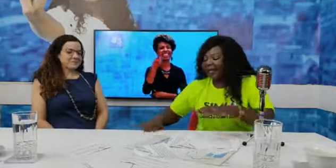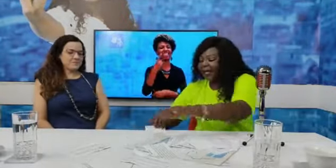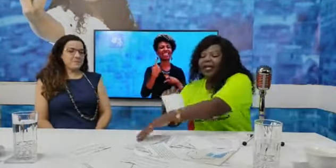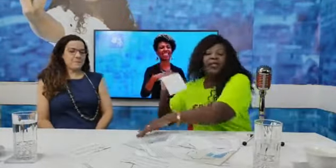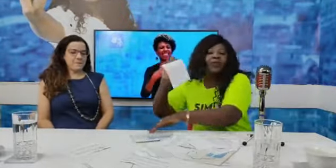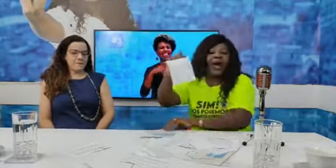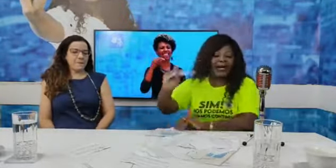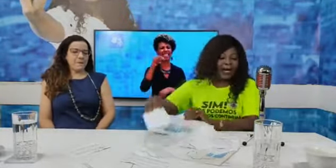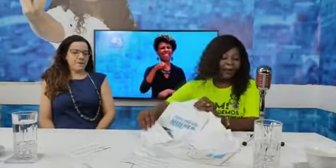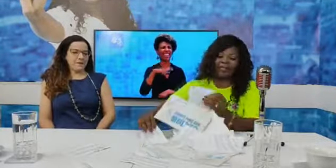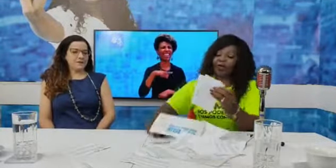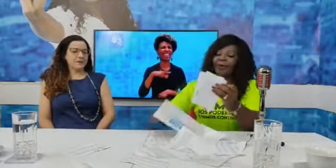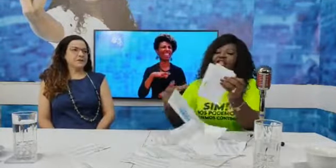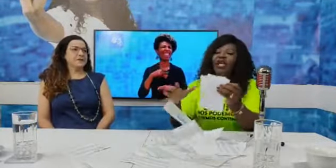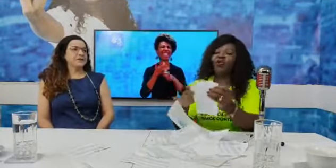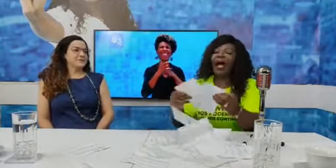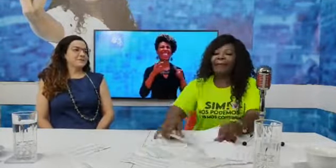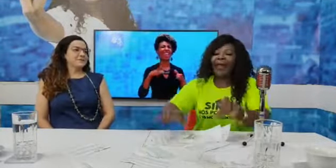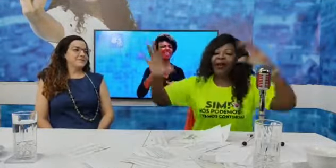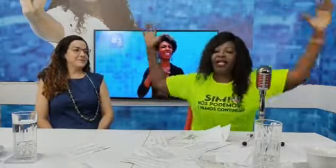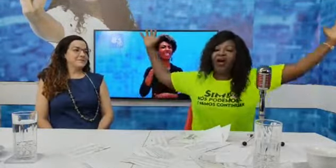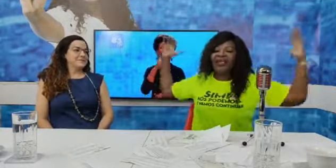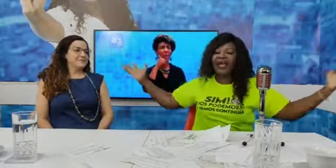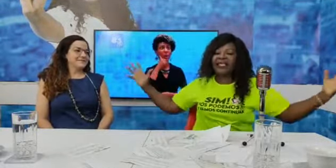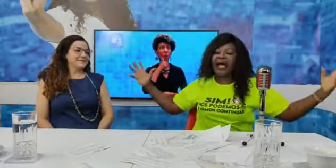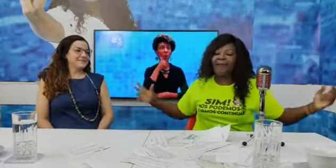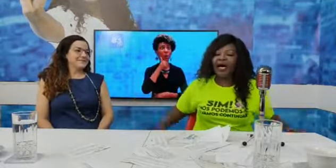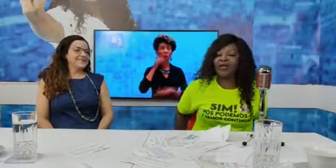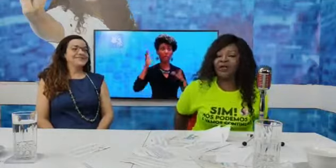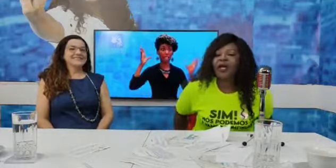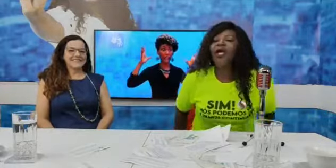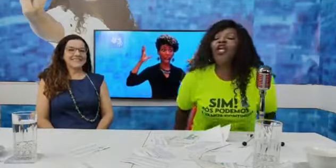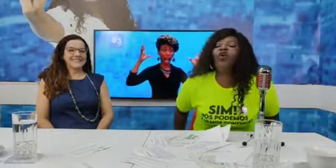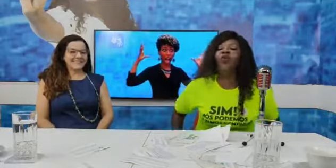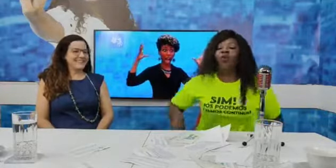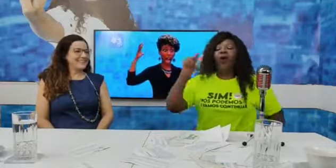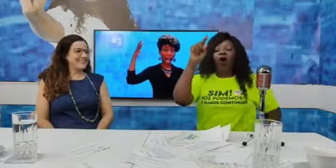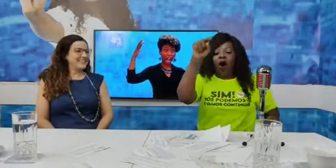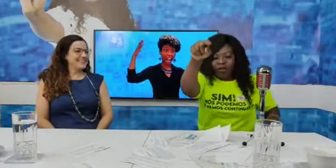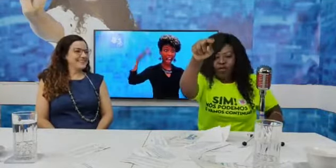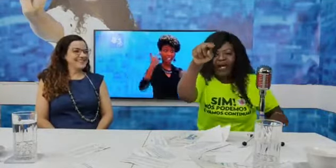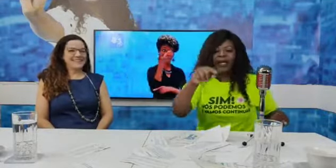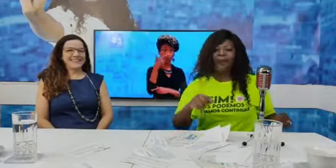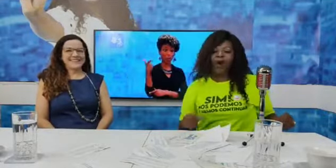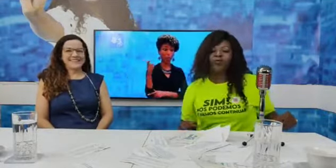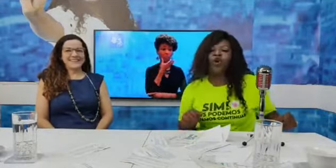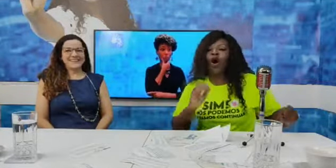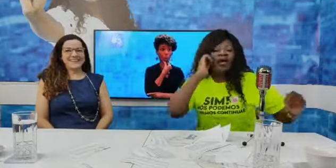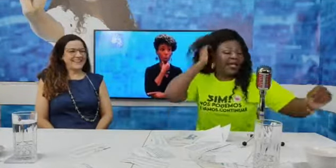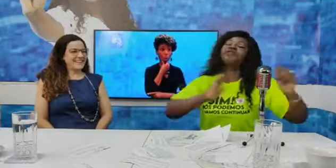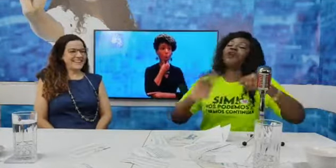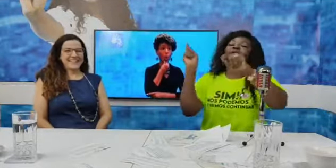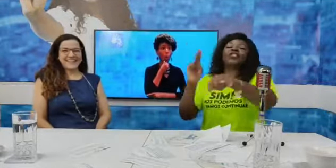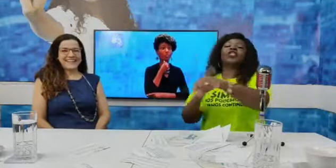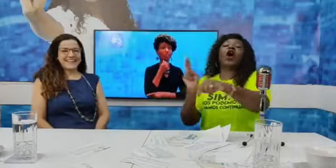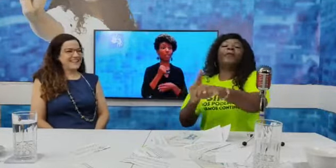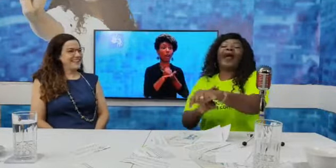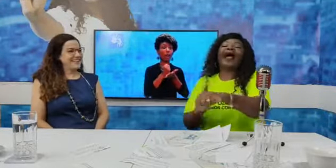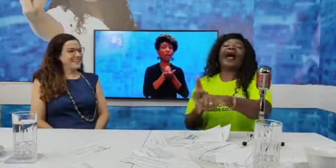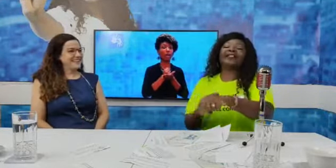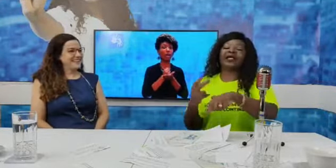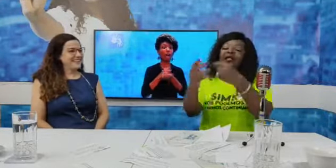aqui tem uma gama, tem uma menina do cabelo aqui, ó, desse tamanho, e um outro aqui, produtor, que eles ficam assim,